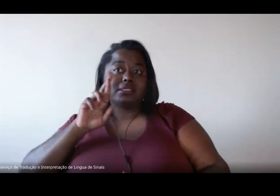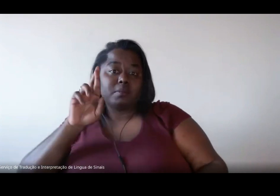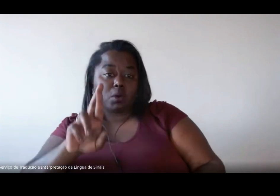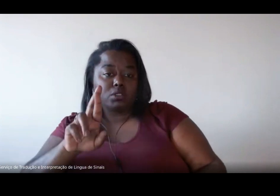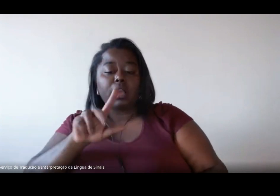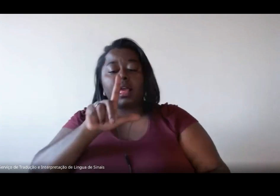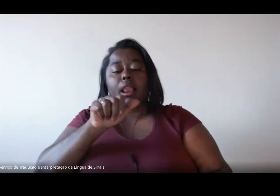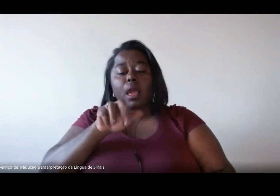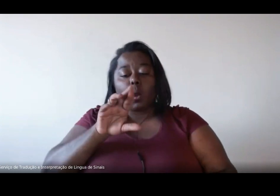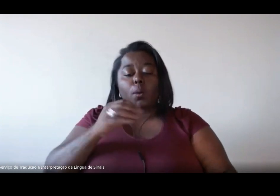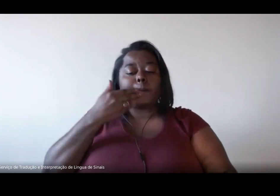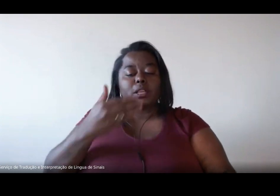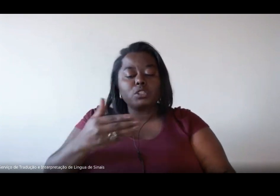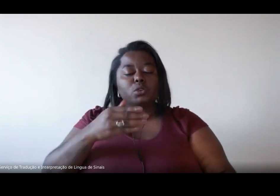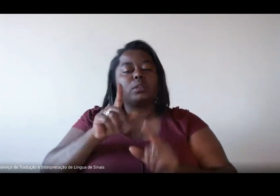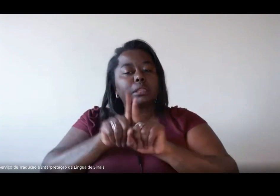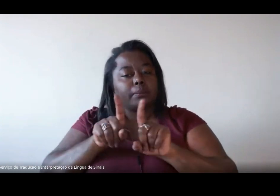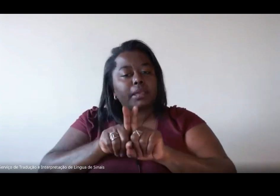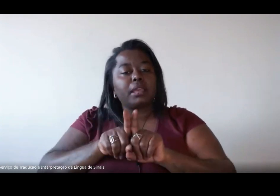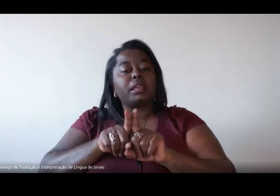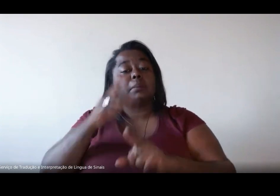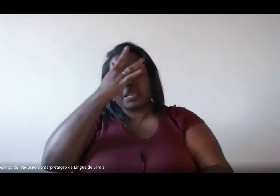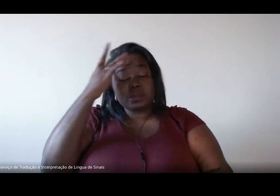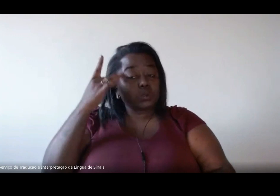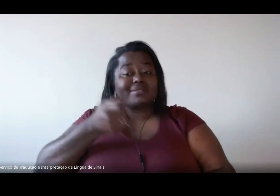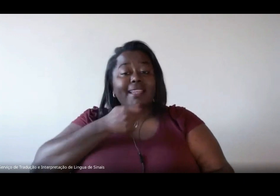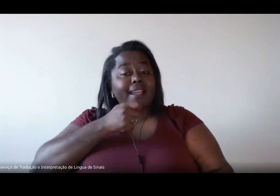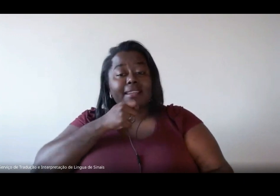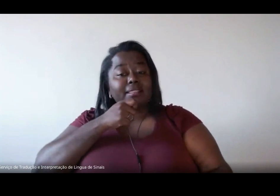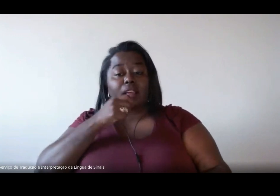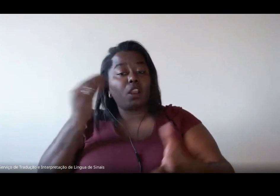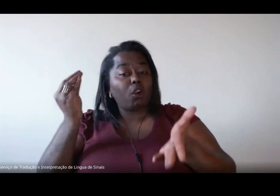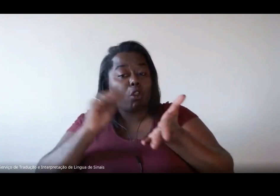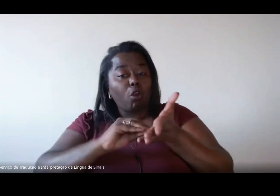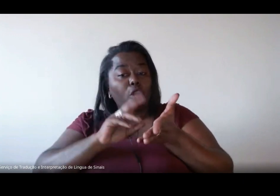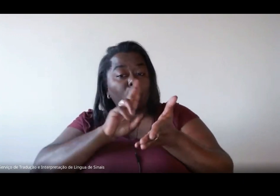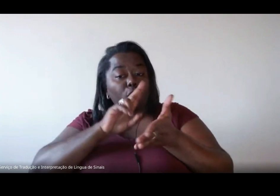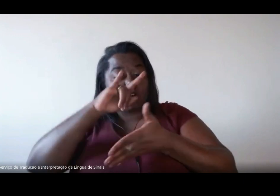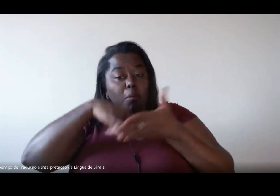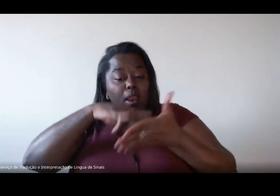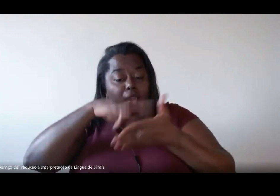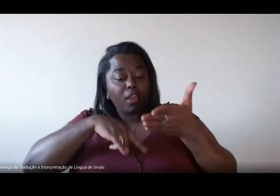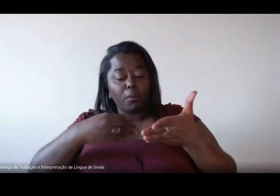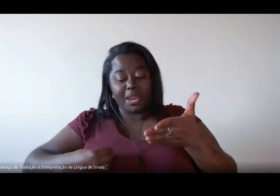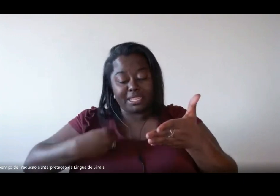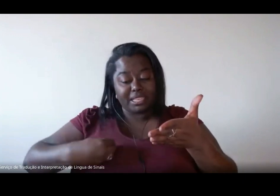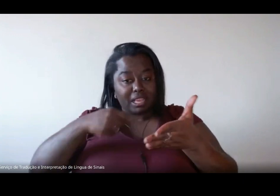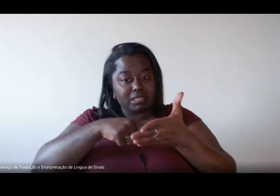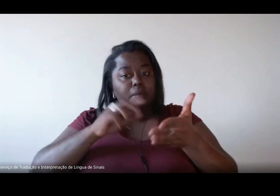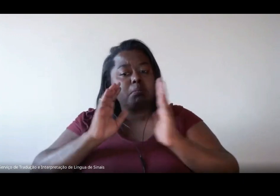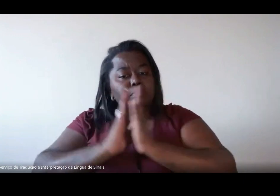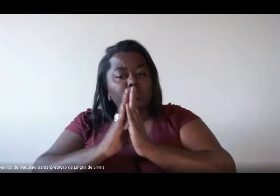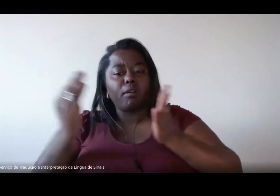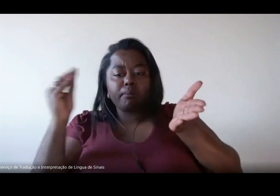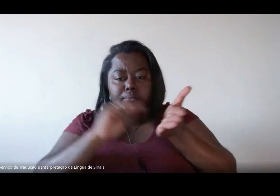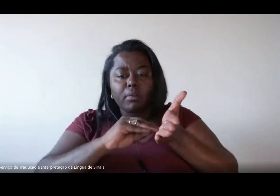responde, o Lauro pediu também para todo mundo que não preencheu ainda o form de presença, preencher para a gente poder